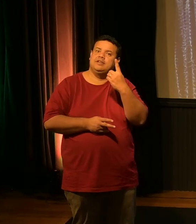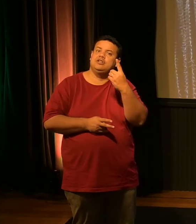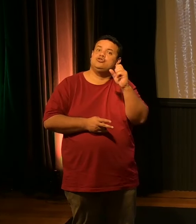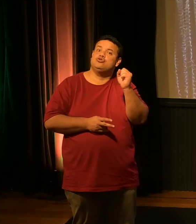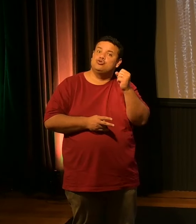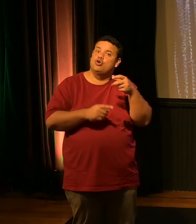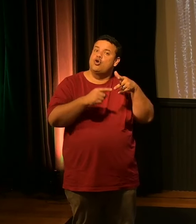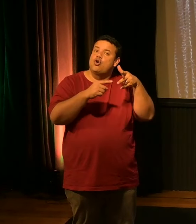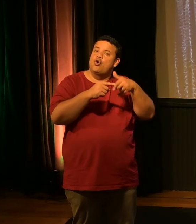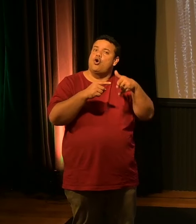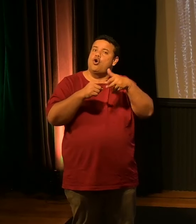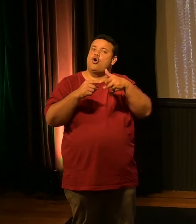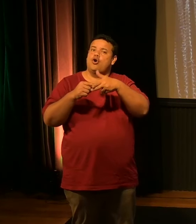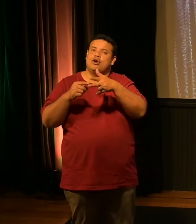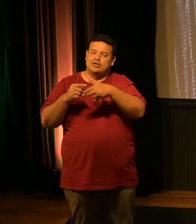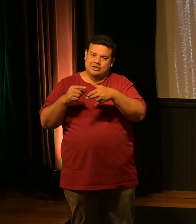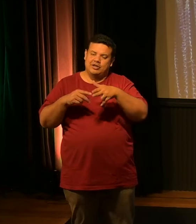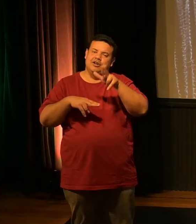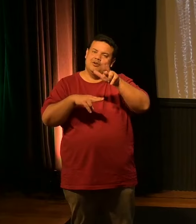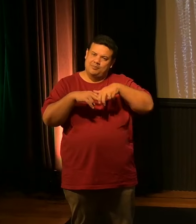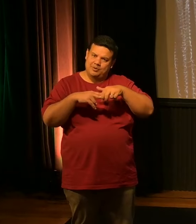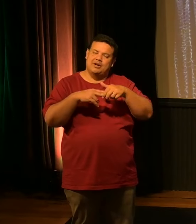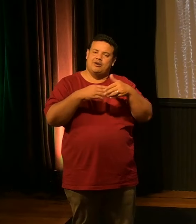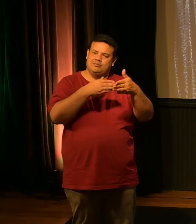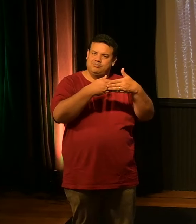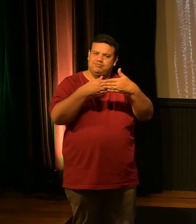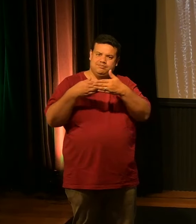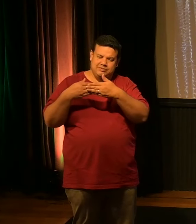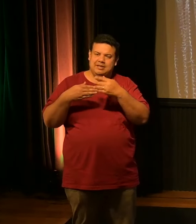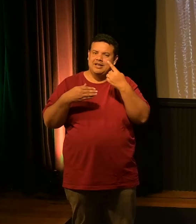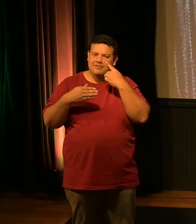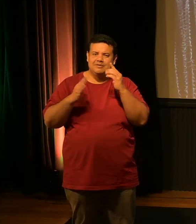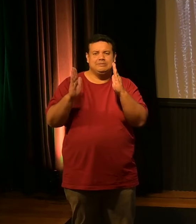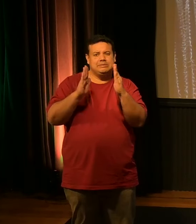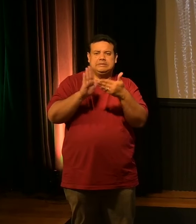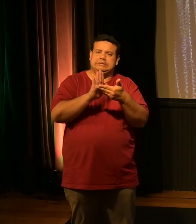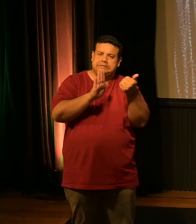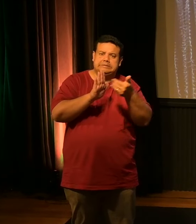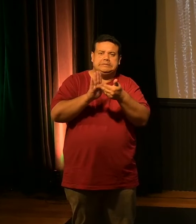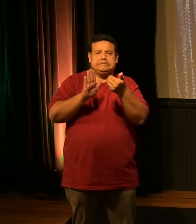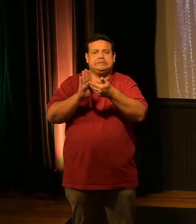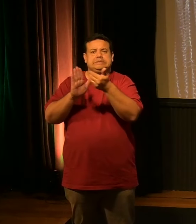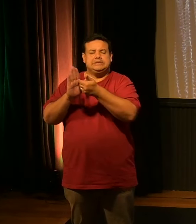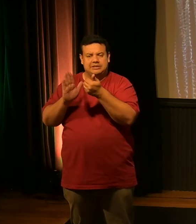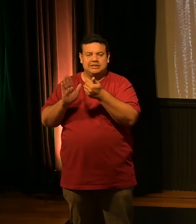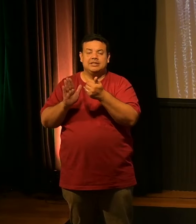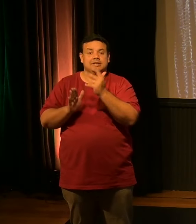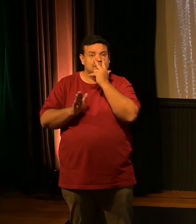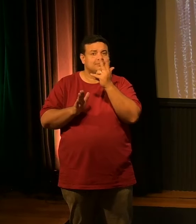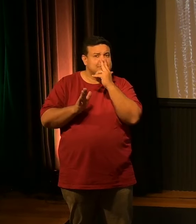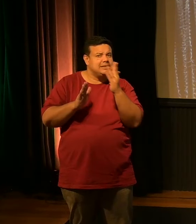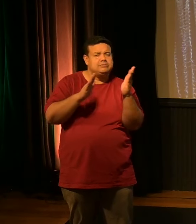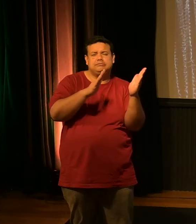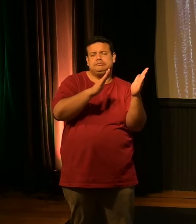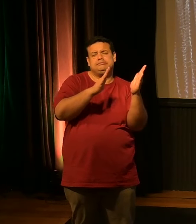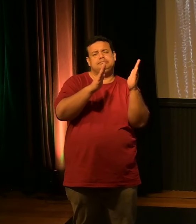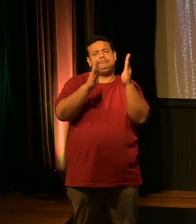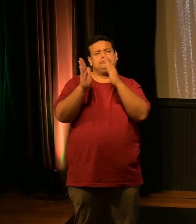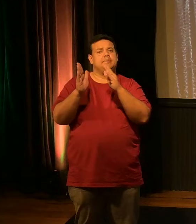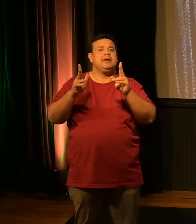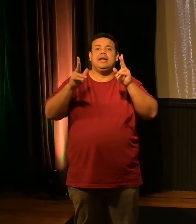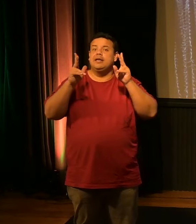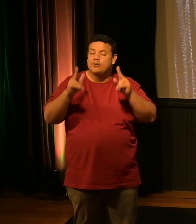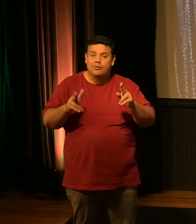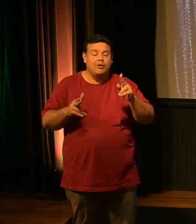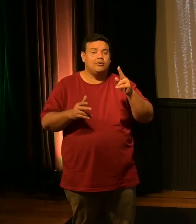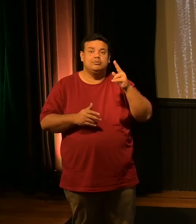censura. Então, vocês vão ver um filme muito picotado, mas que é uma viagem, assim, é uma viagem do Brasil da